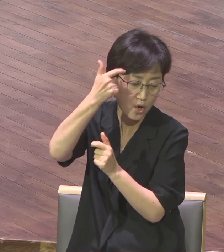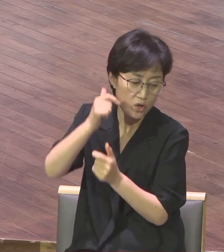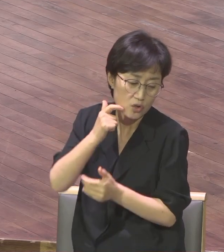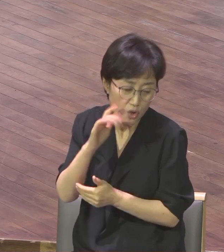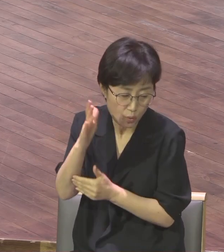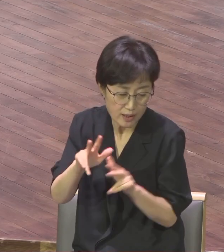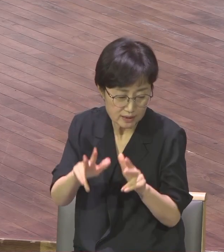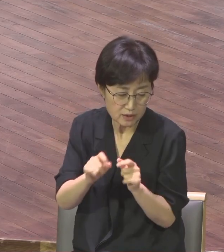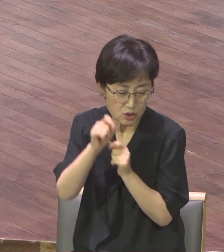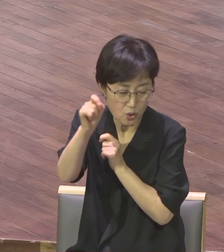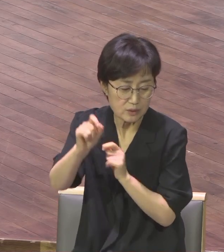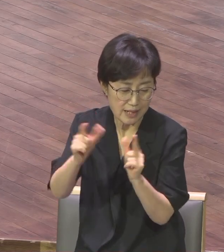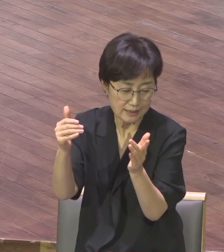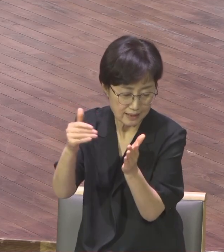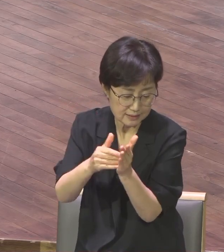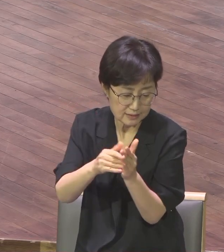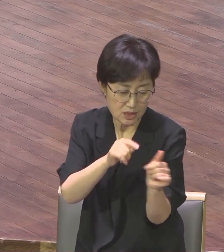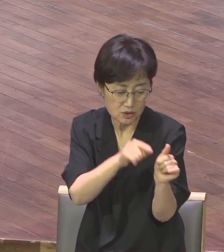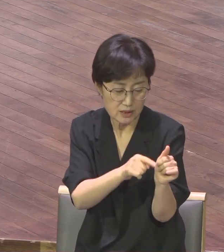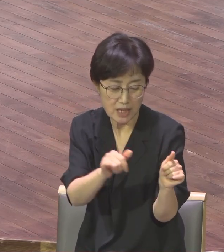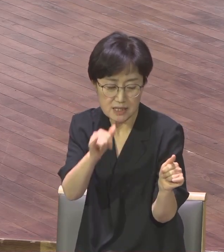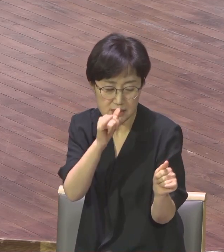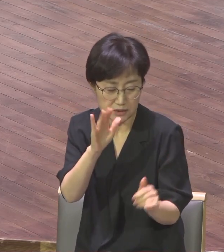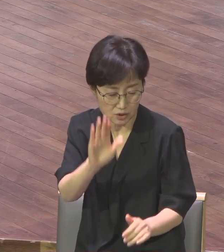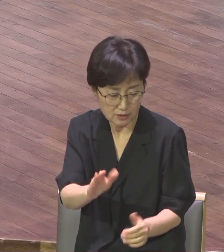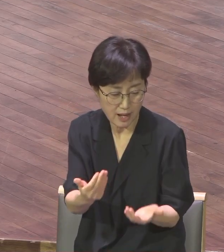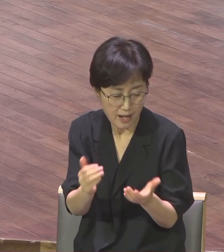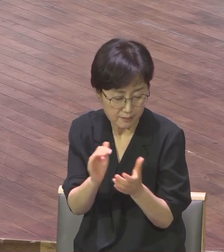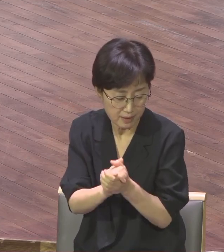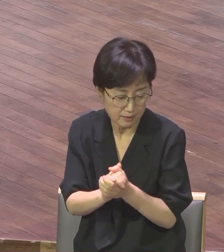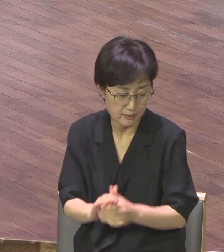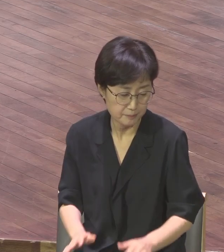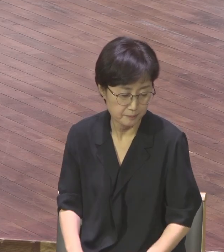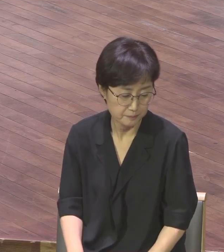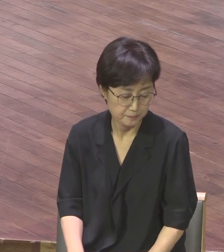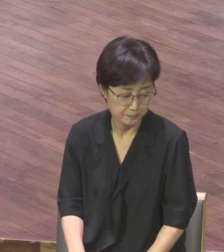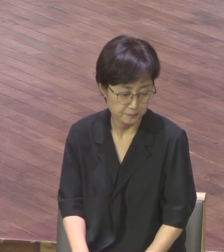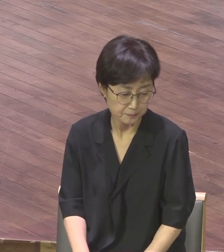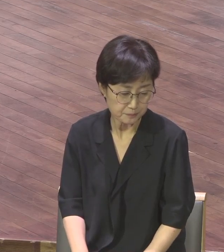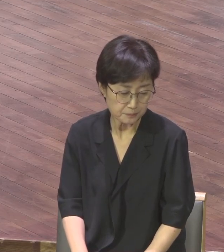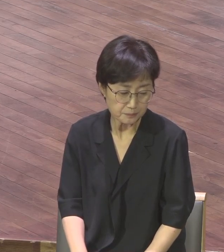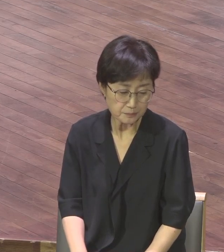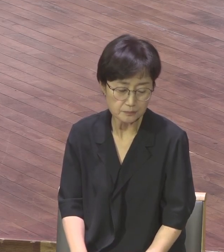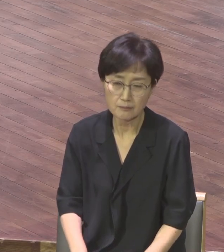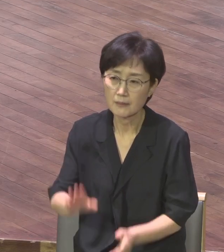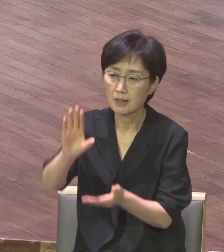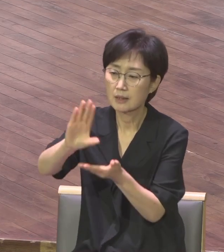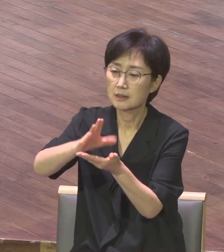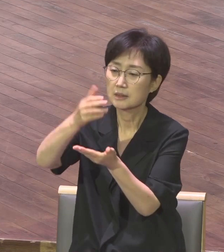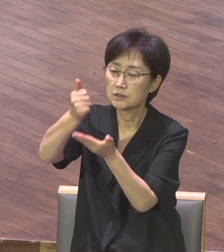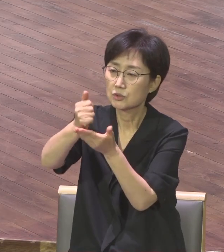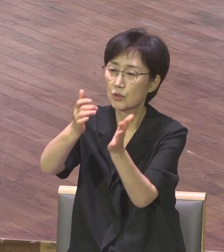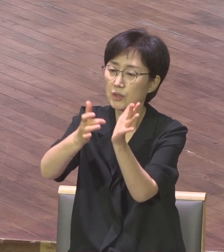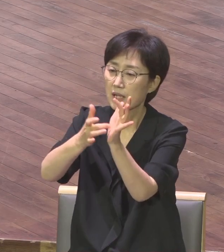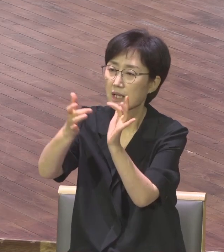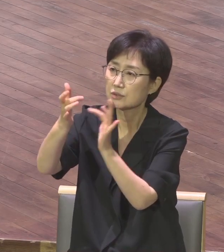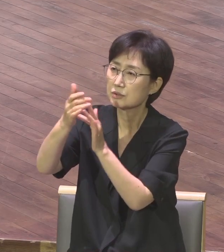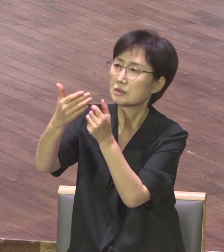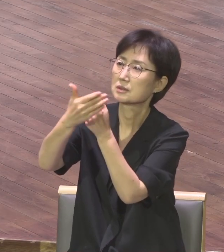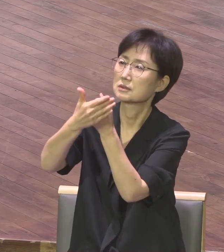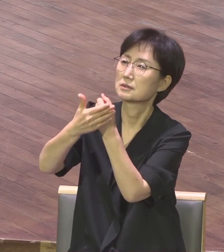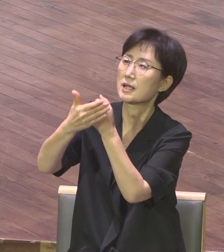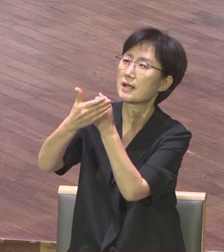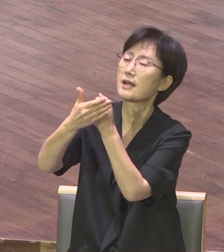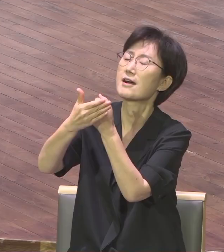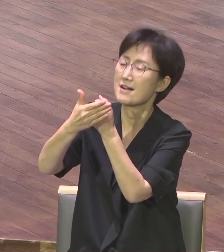영광이 이제와 영원한 날까지 그에게 있을지어다. 그리스도 예수의 은혜